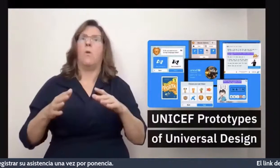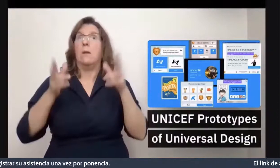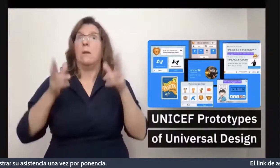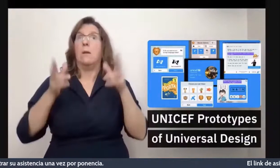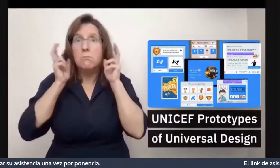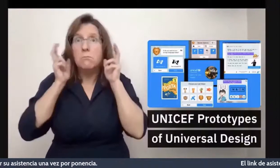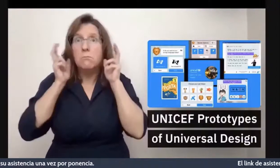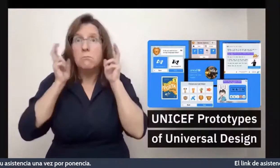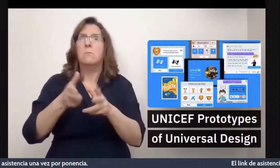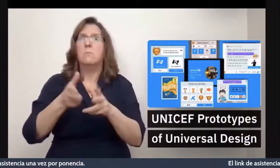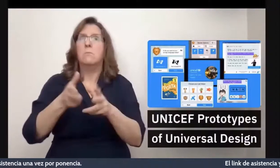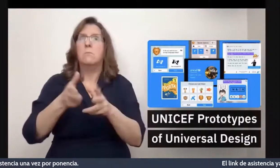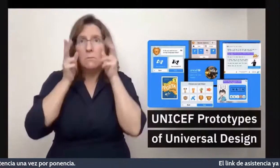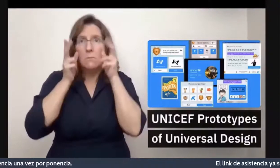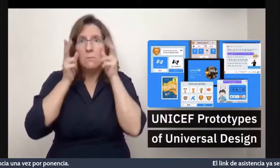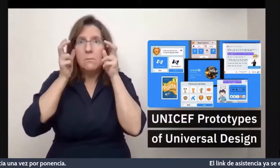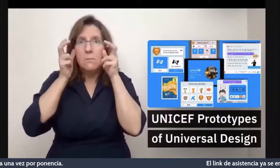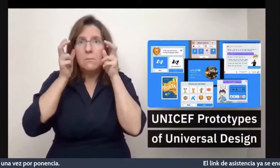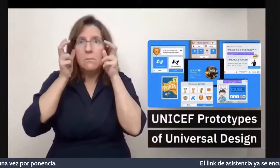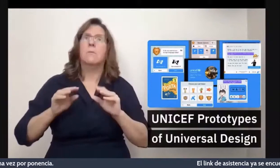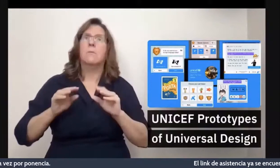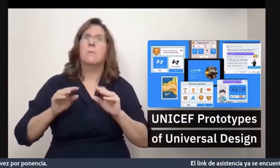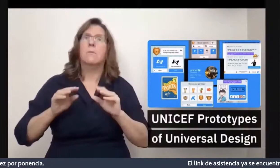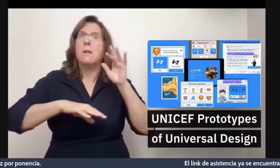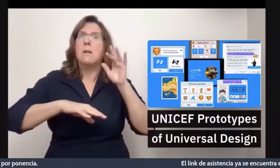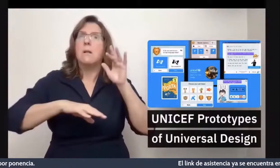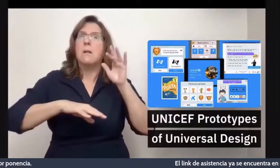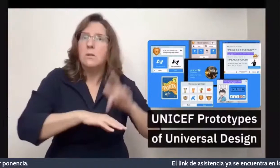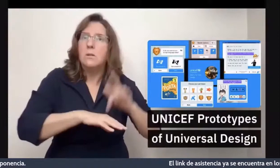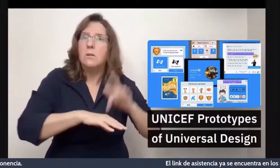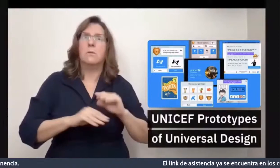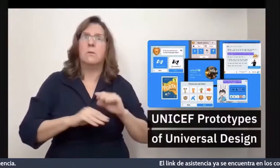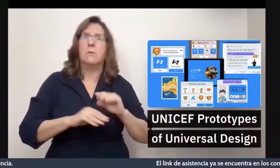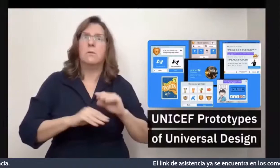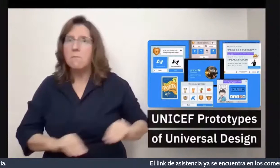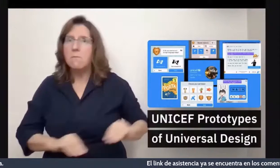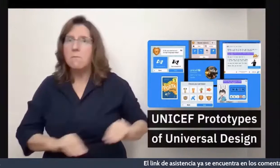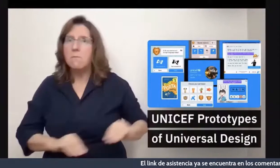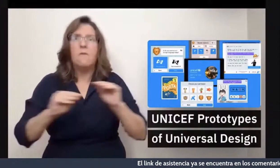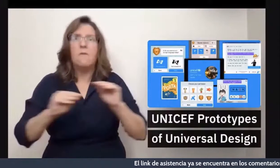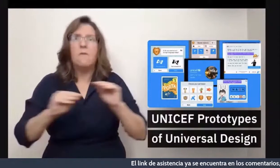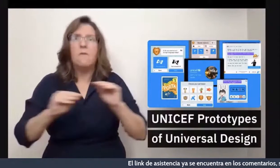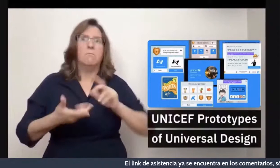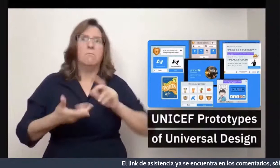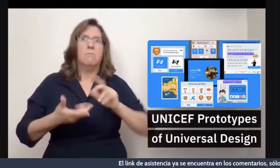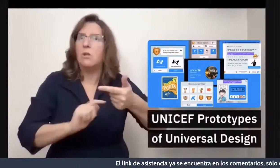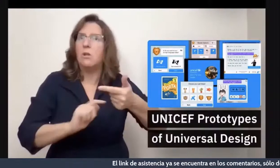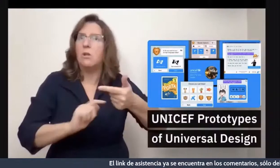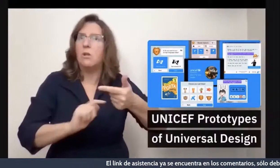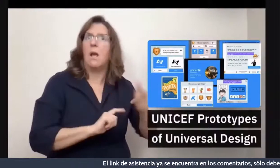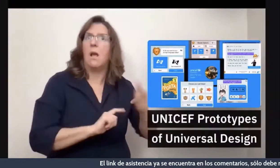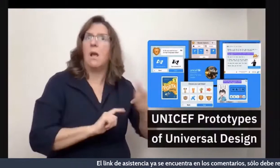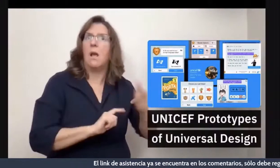el movimiento y la interacción, desarrollando el ebook accesible.